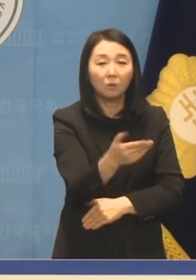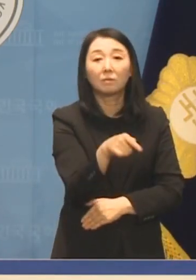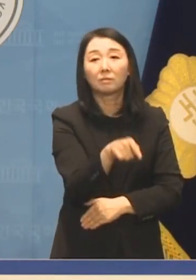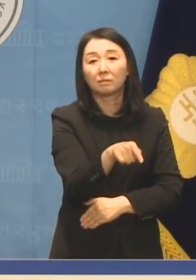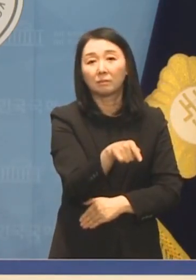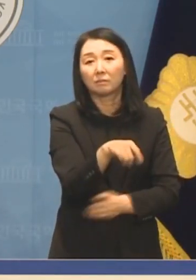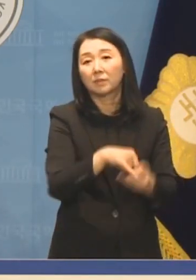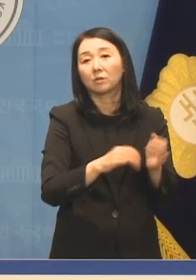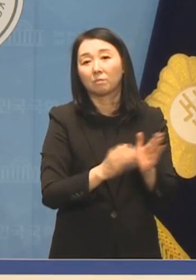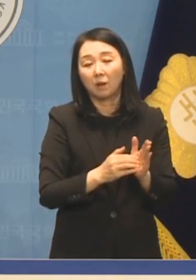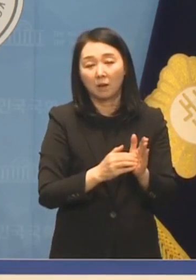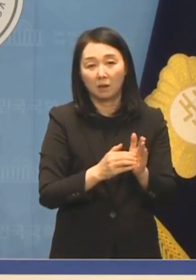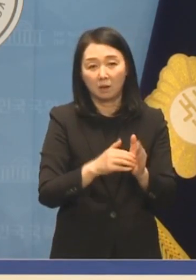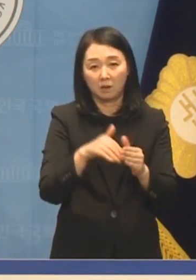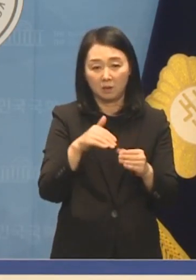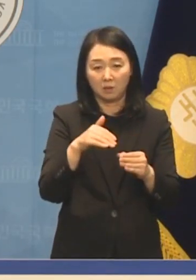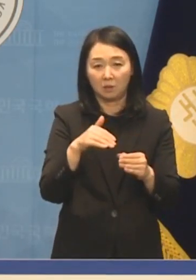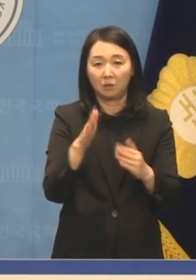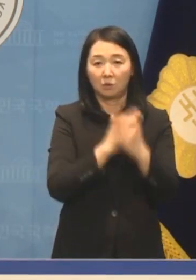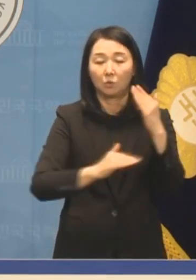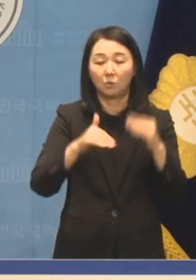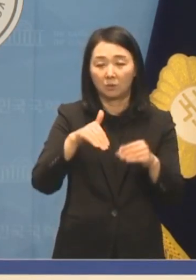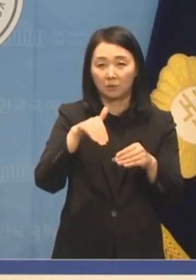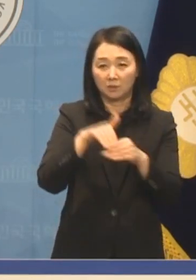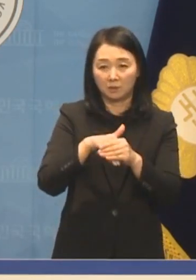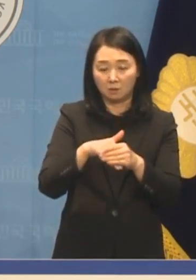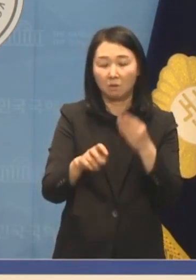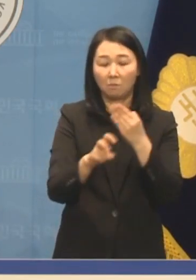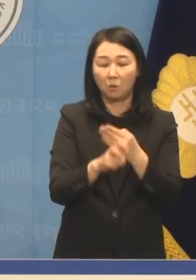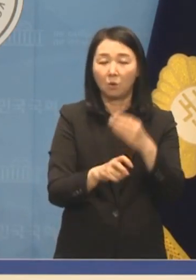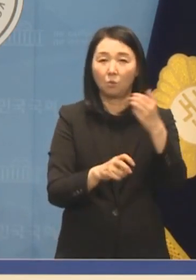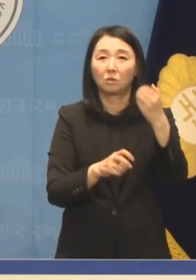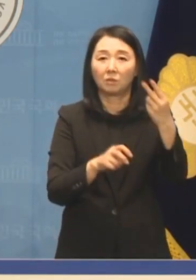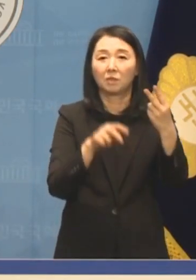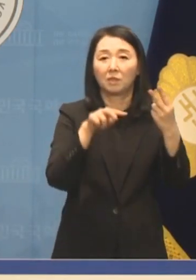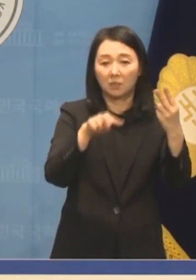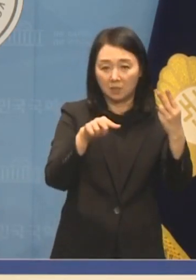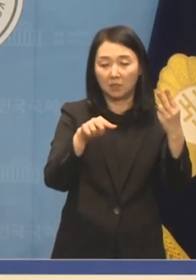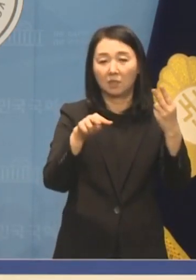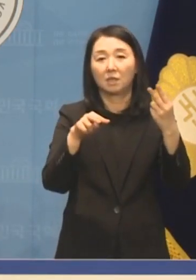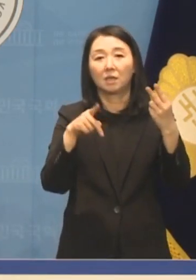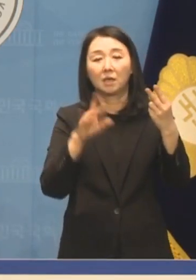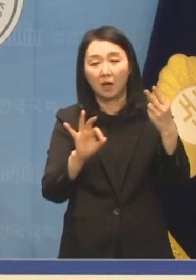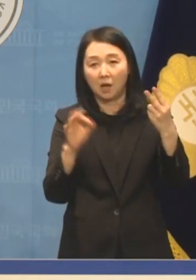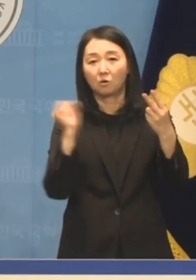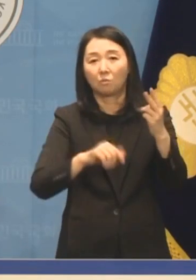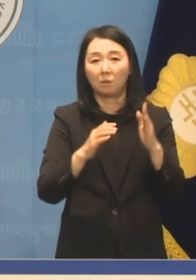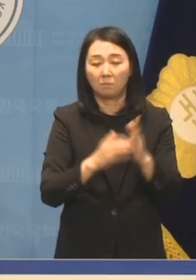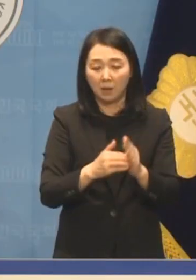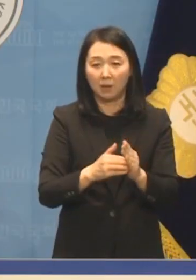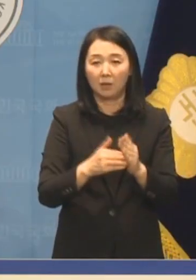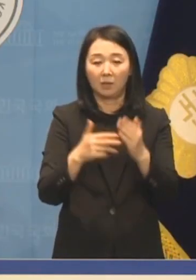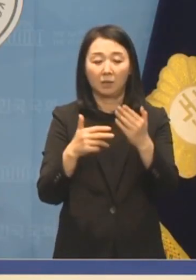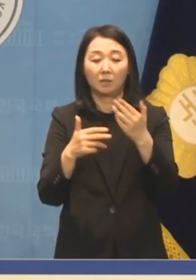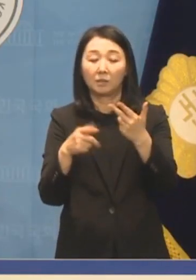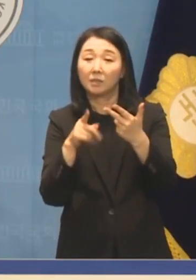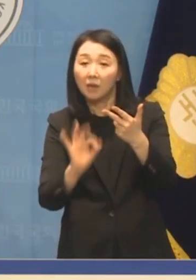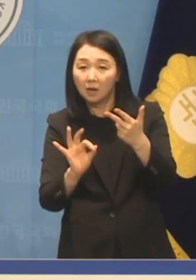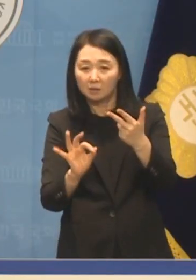점에서 공직선거법 제57조의 5, 제2항 위반, 같은 법 제230조 제7항 매수